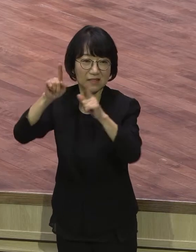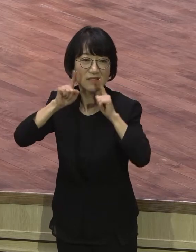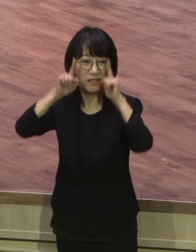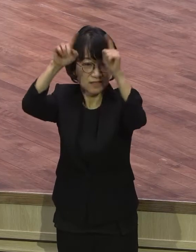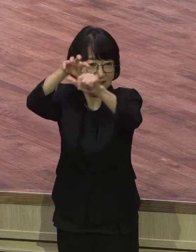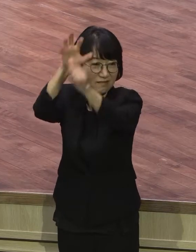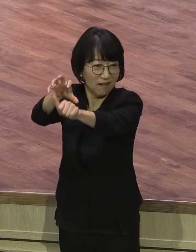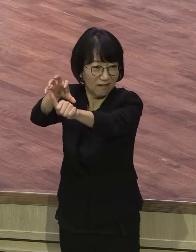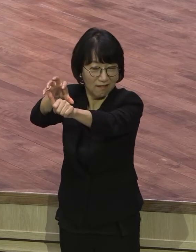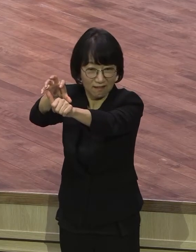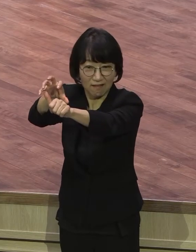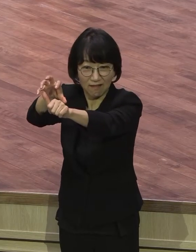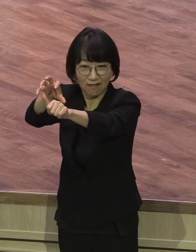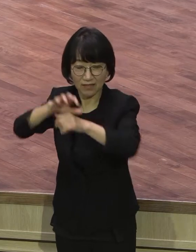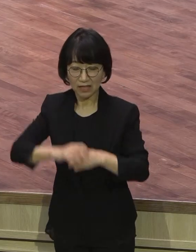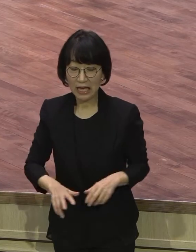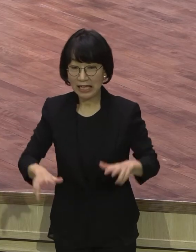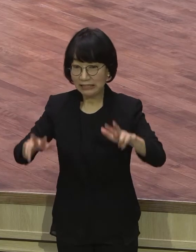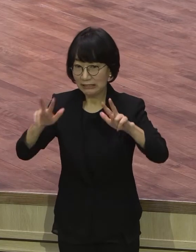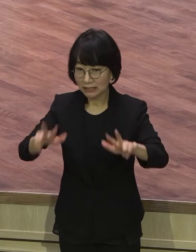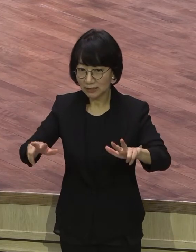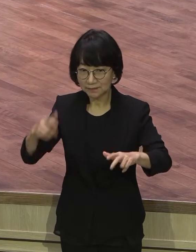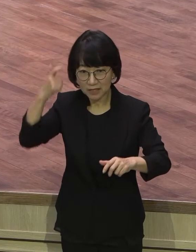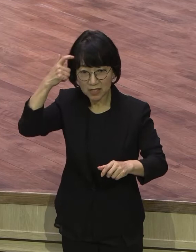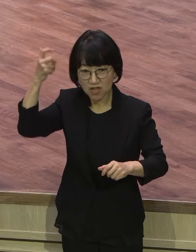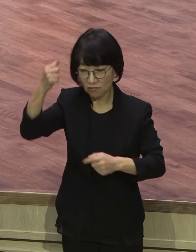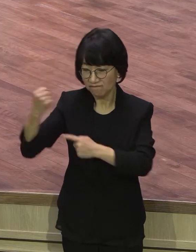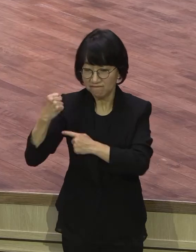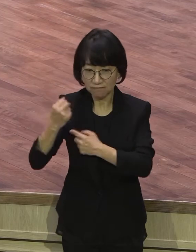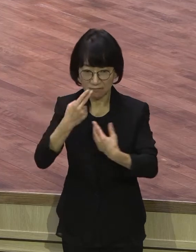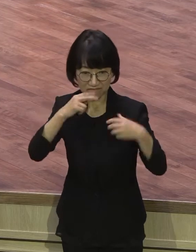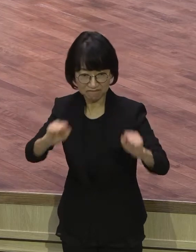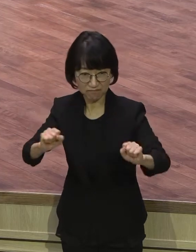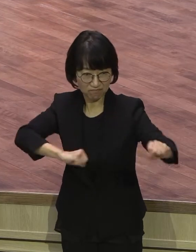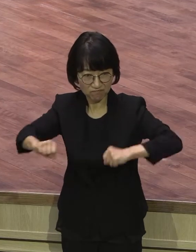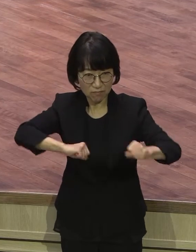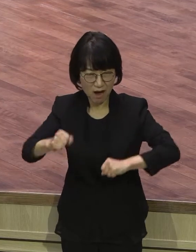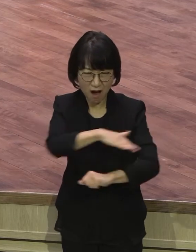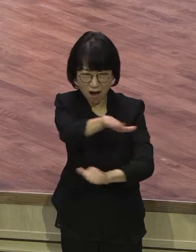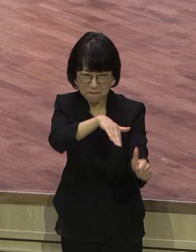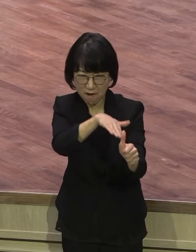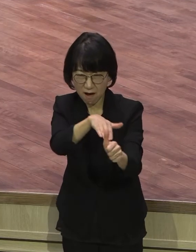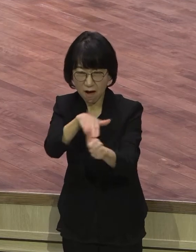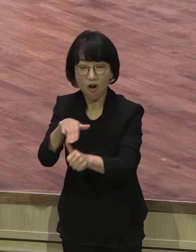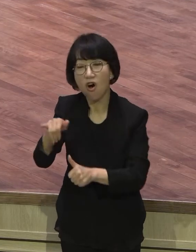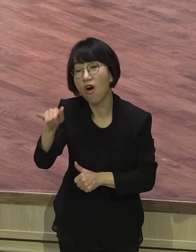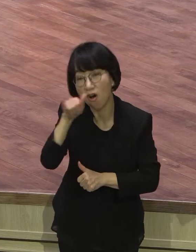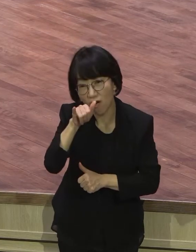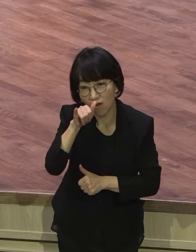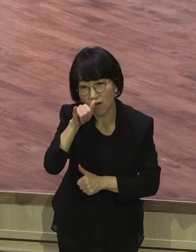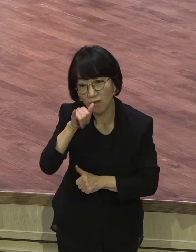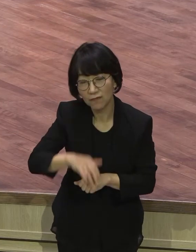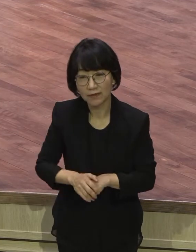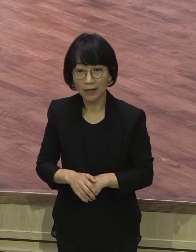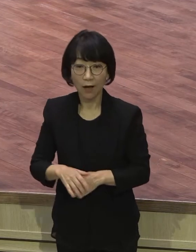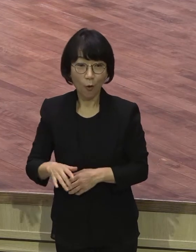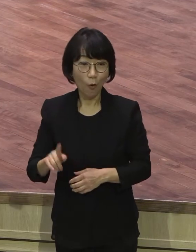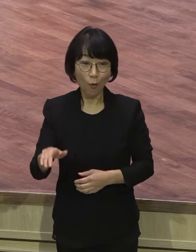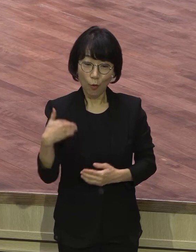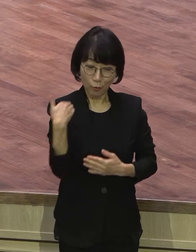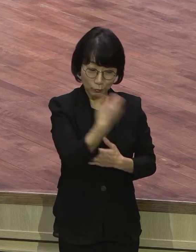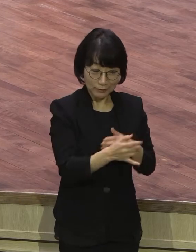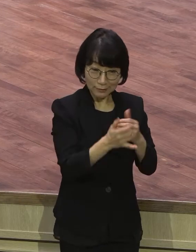지금까지 계속 영적 존재로 활동하고 있습니다. 그러니까 이 사단을 우리 육신 가진 우리가 이길